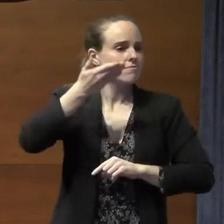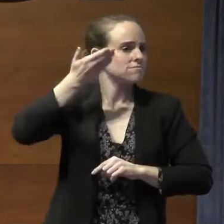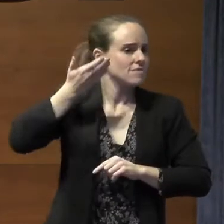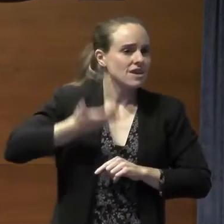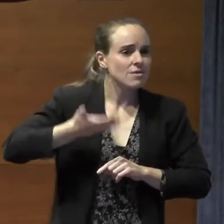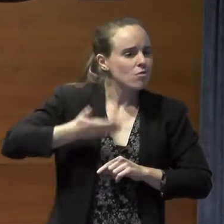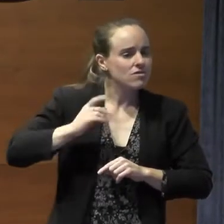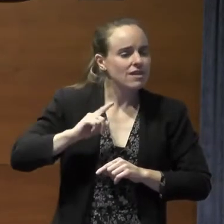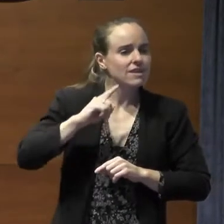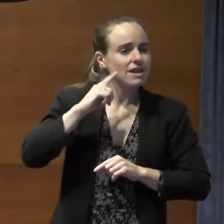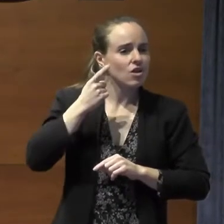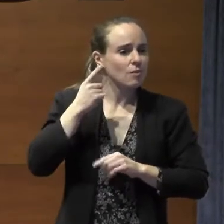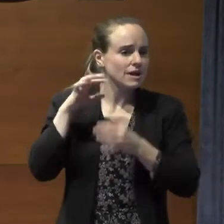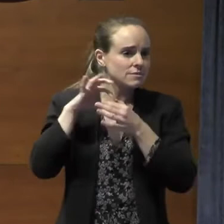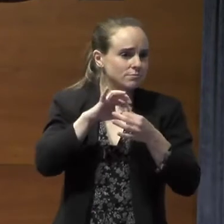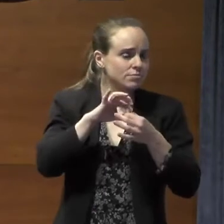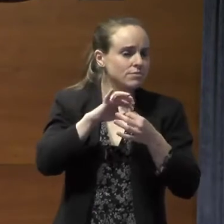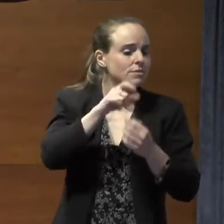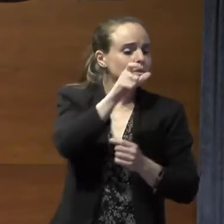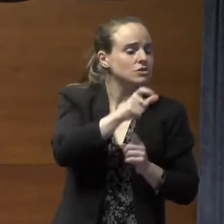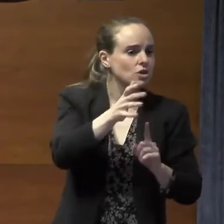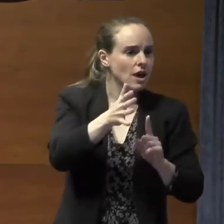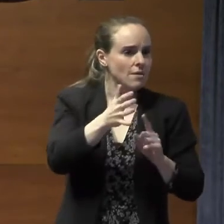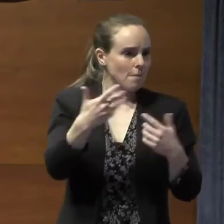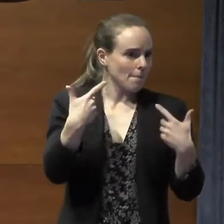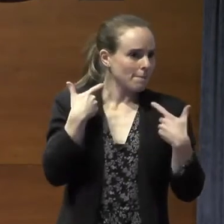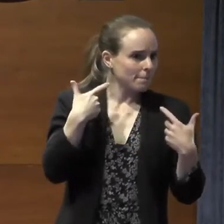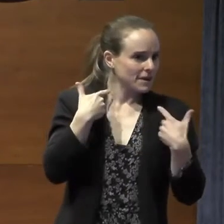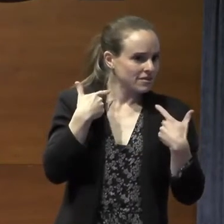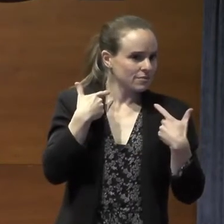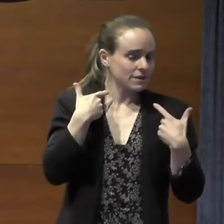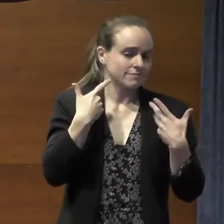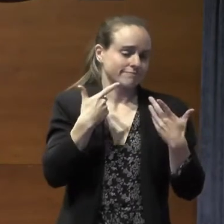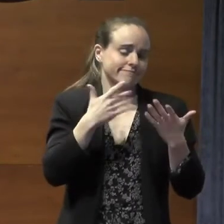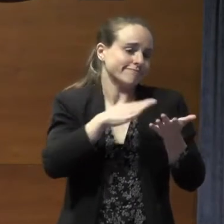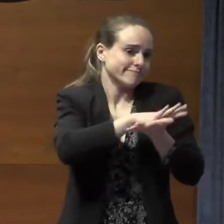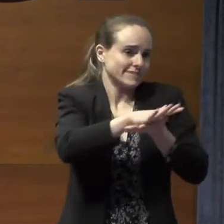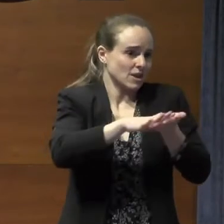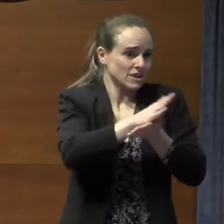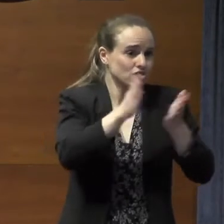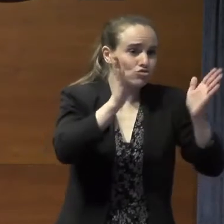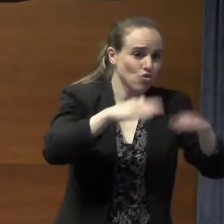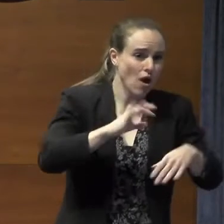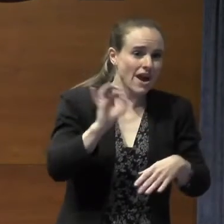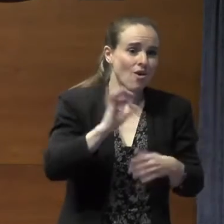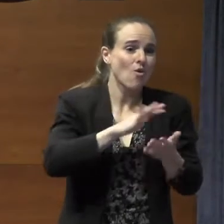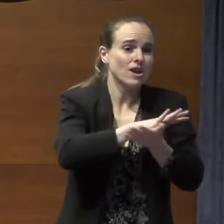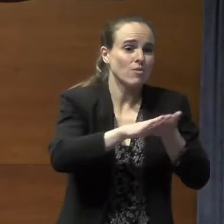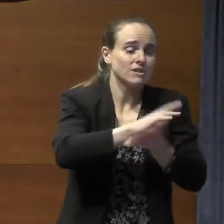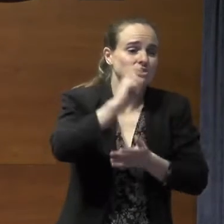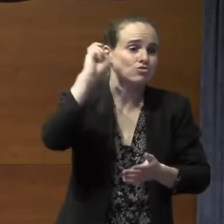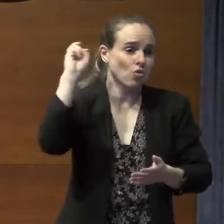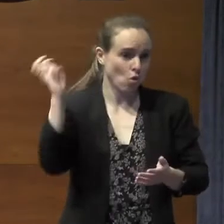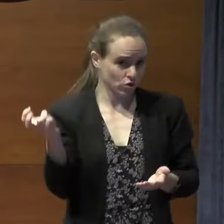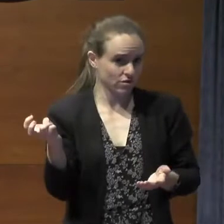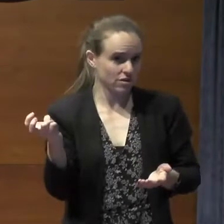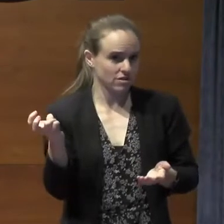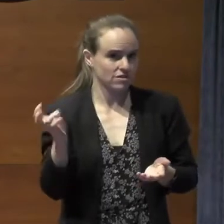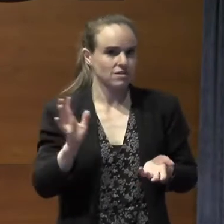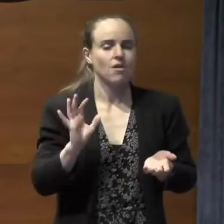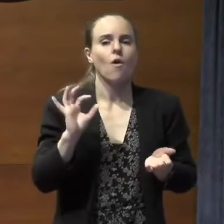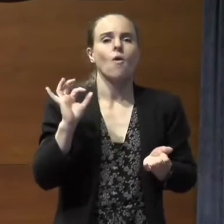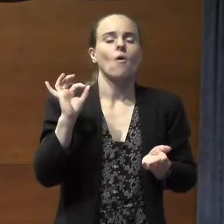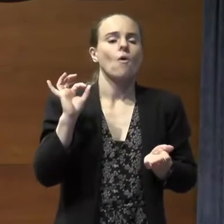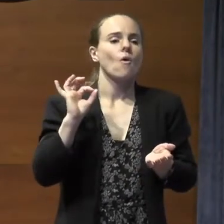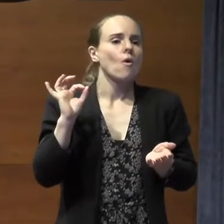relación a la víctima cuando la víctima no signa la lengua de signos nacional o no conoce